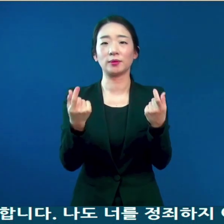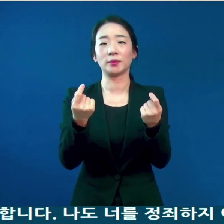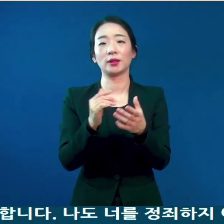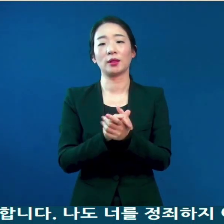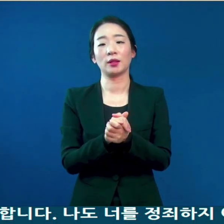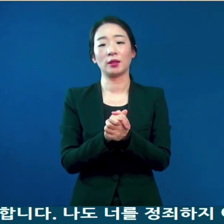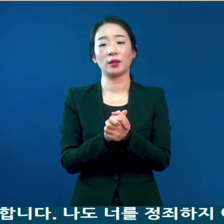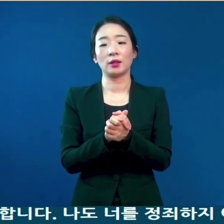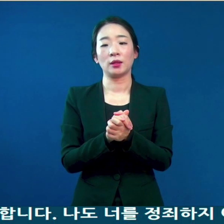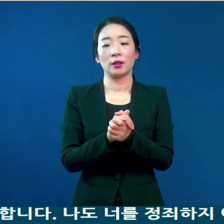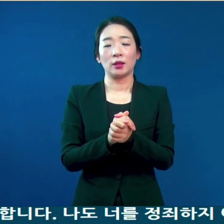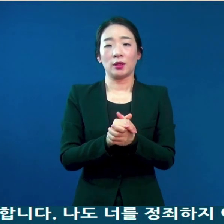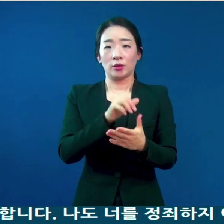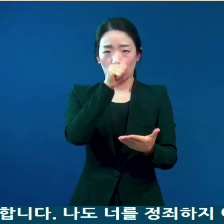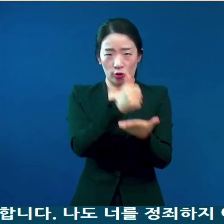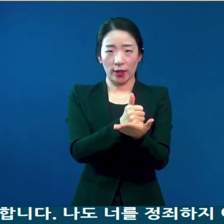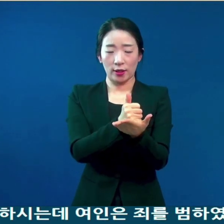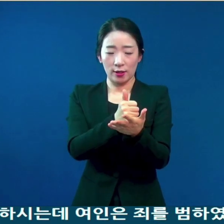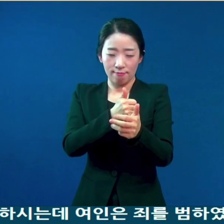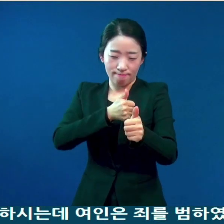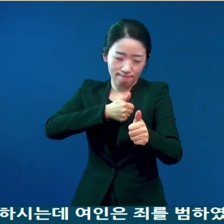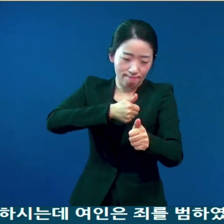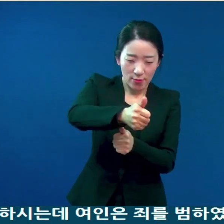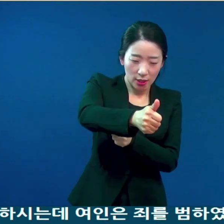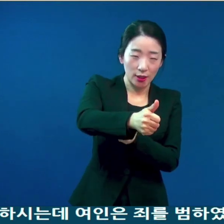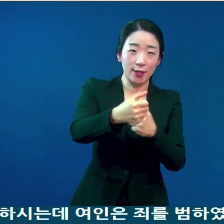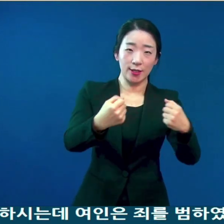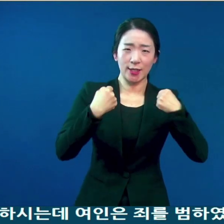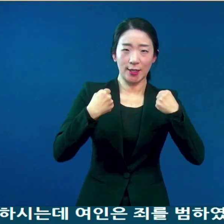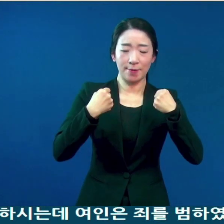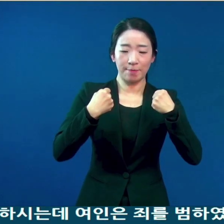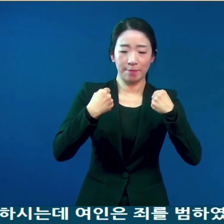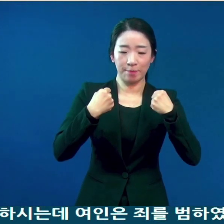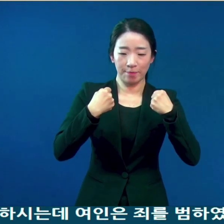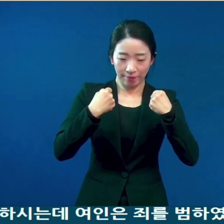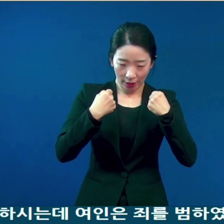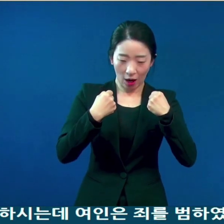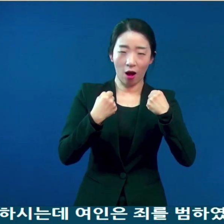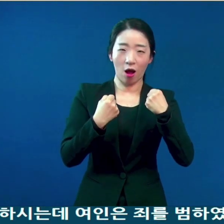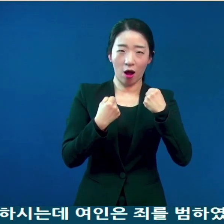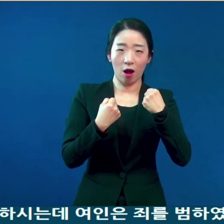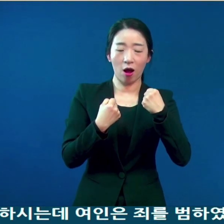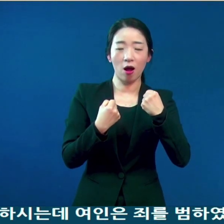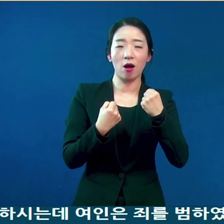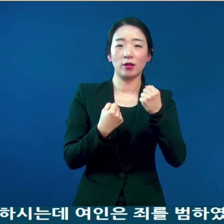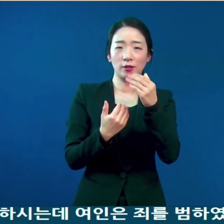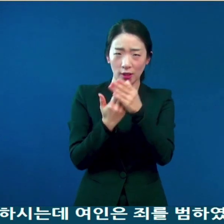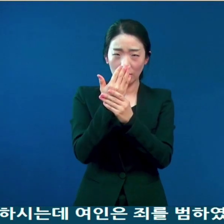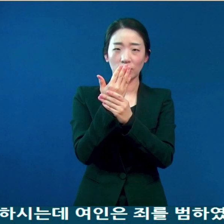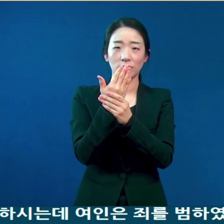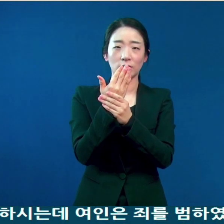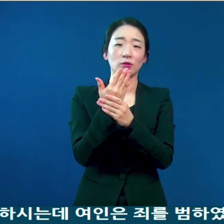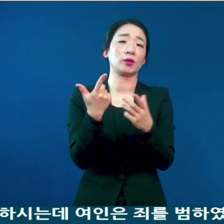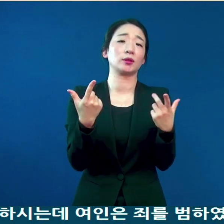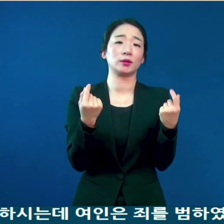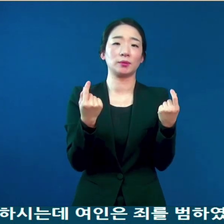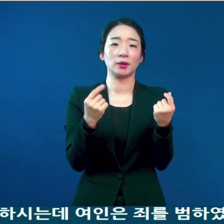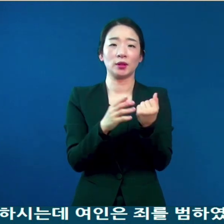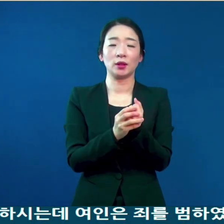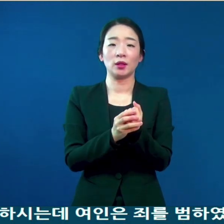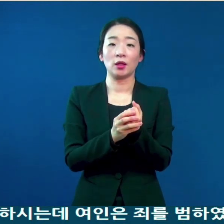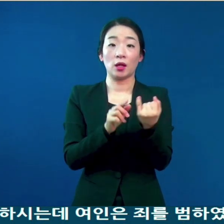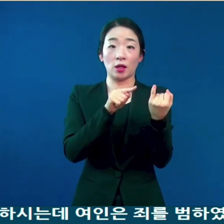죄를 이길 수 있는 힘이 점점 이 여인의 삶 속에서 강해지는 것을 경험했을 것입니다. 점점